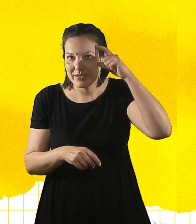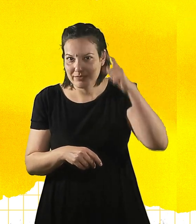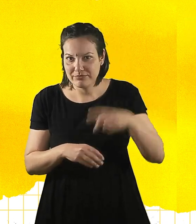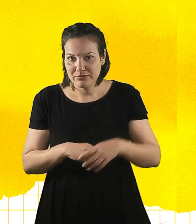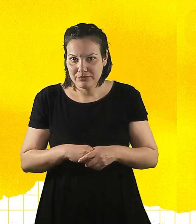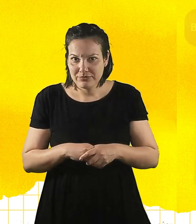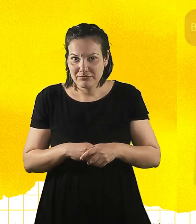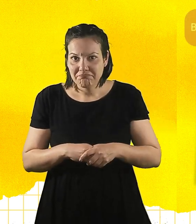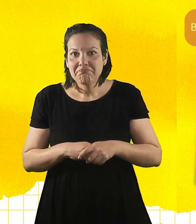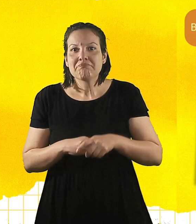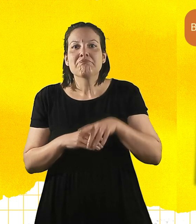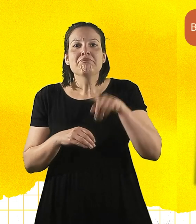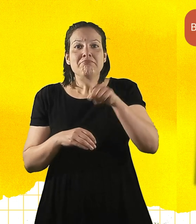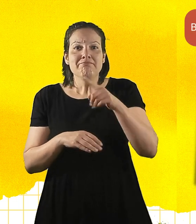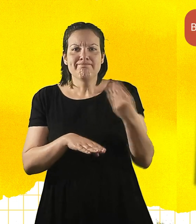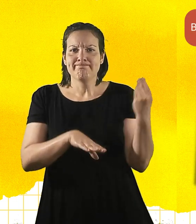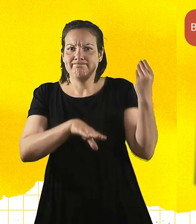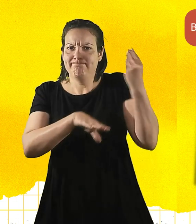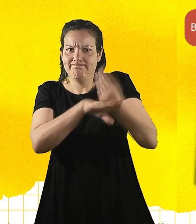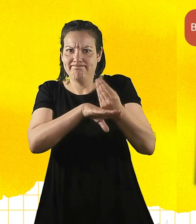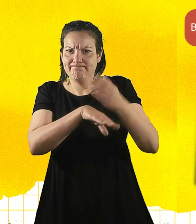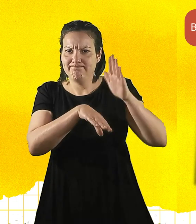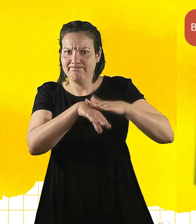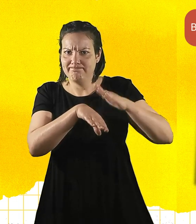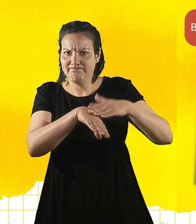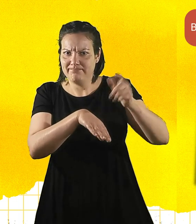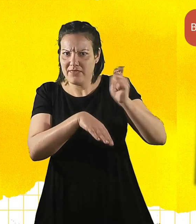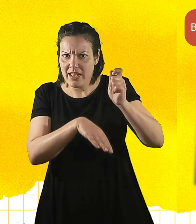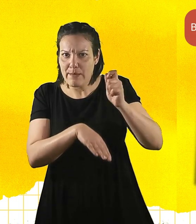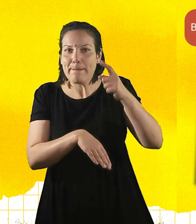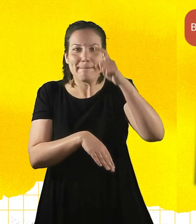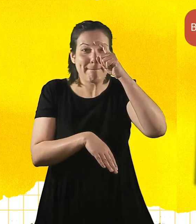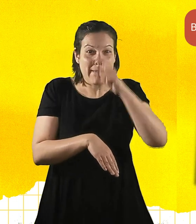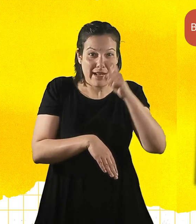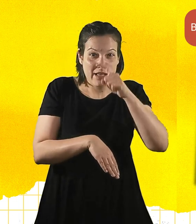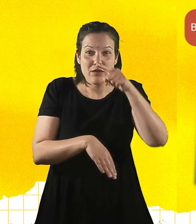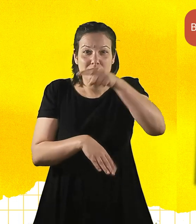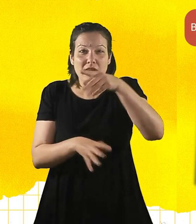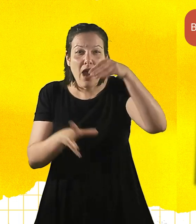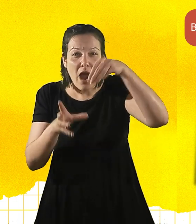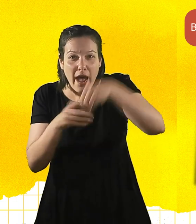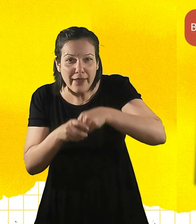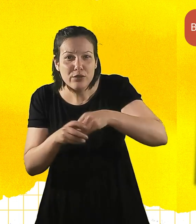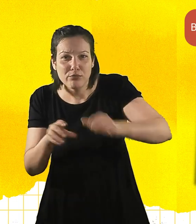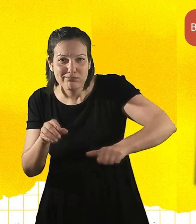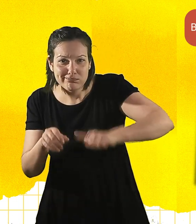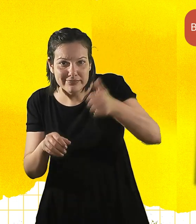Bajo el mando del general Manuel Belgrano, participó en las victorias de Tucumán y Salta.